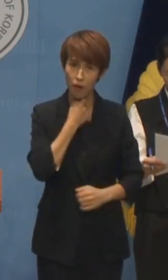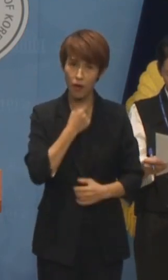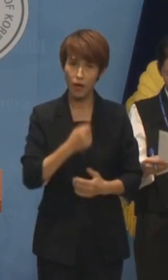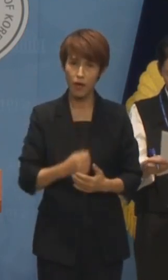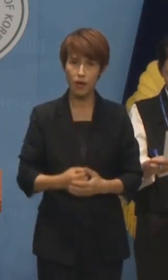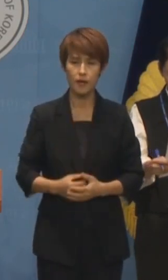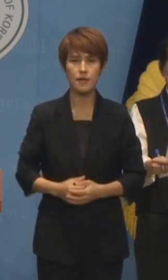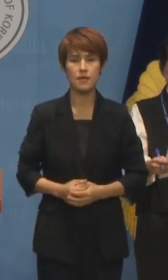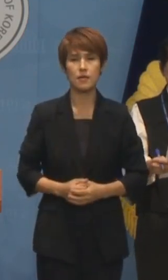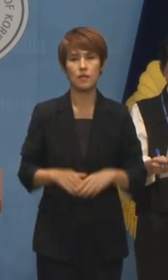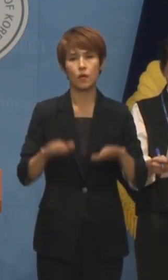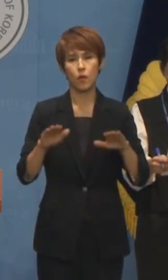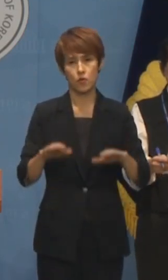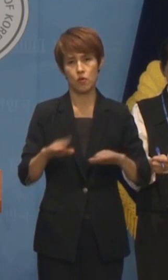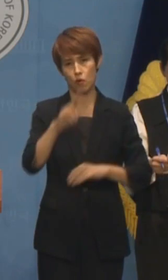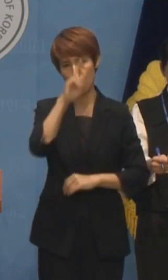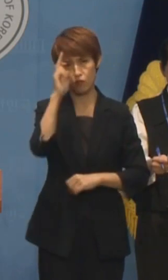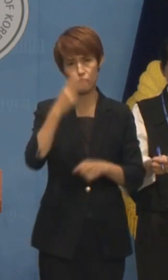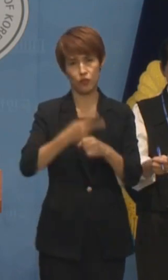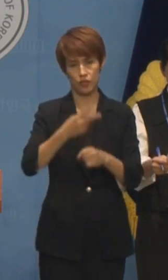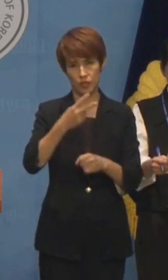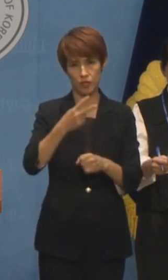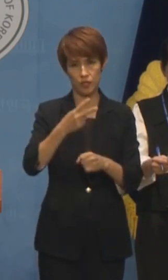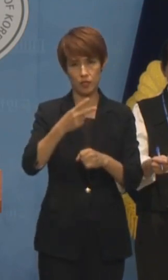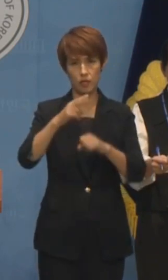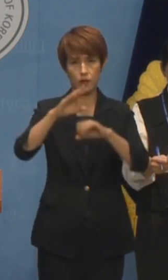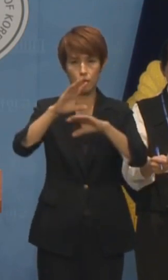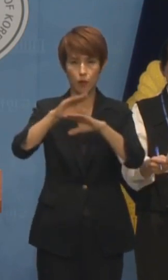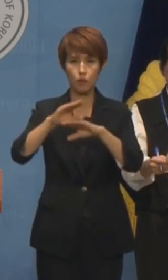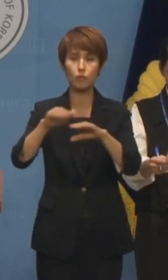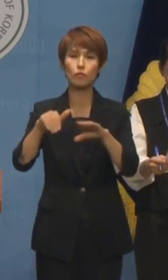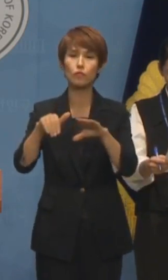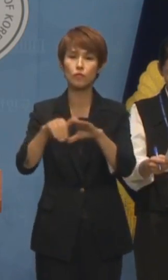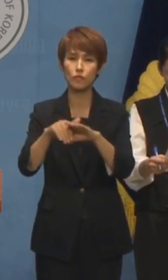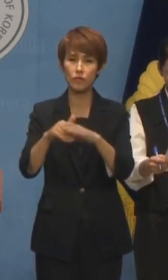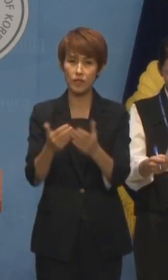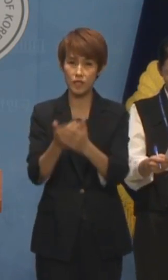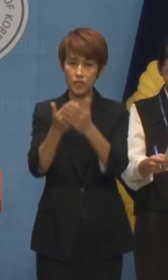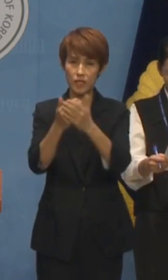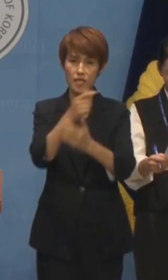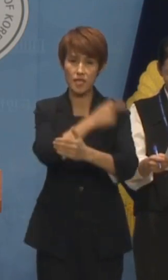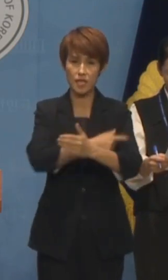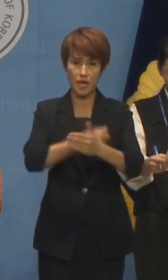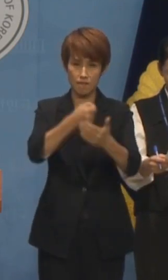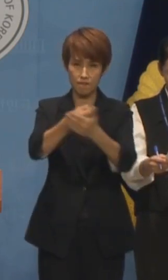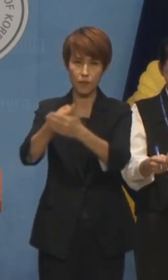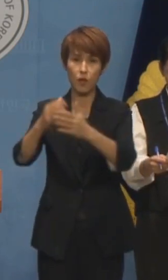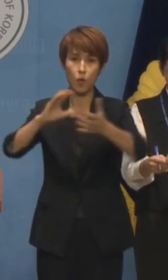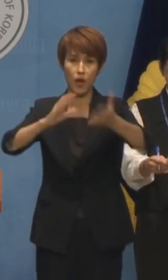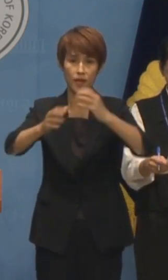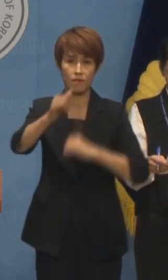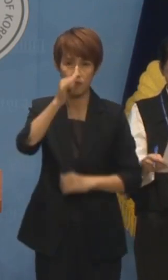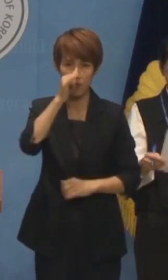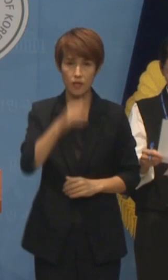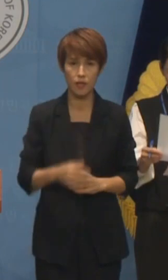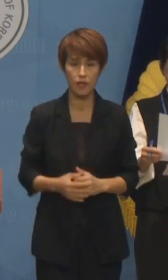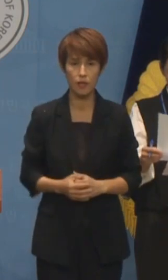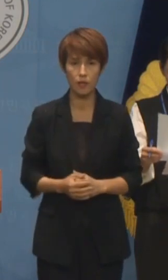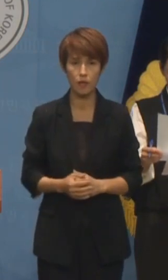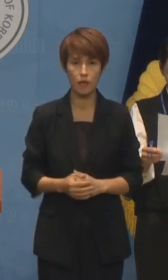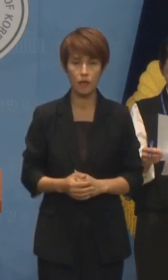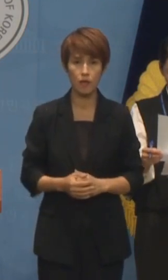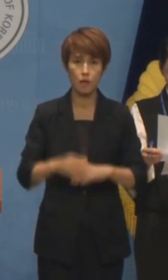아닙니까? 오늘 오후 2시에 박문진 이사선임 회의가 열린다고 알려졌었습니다.